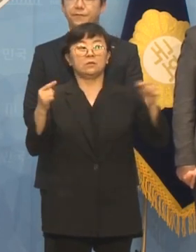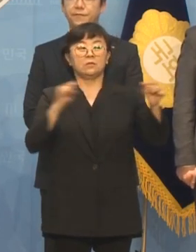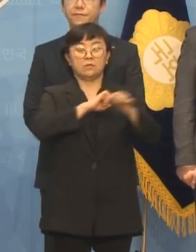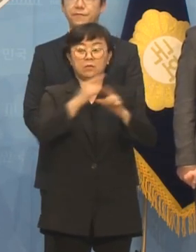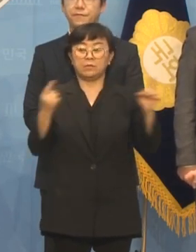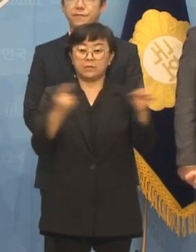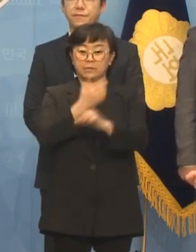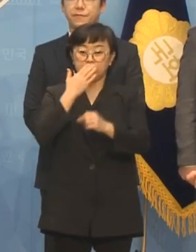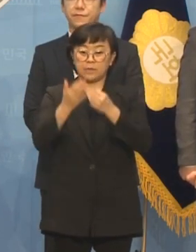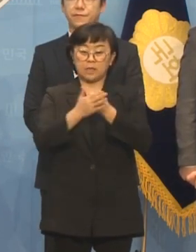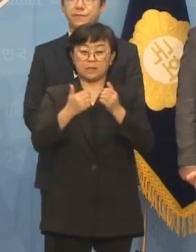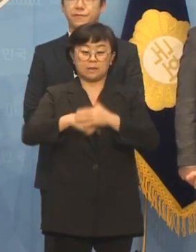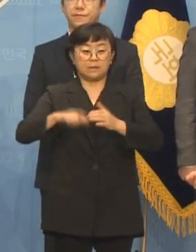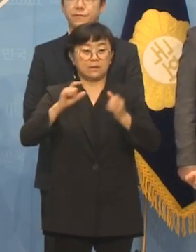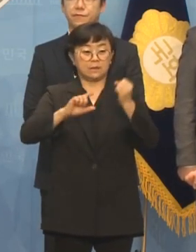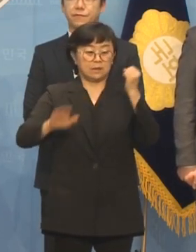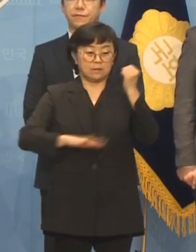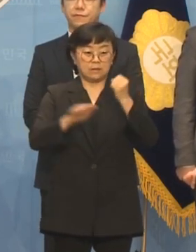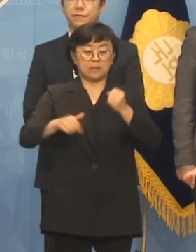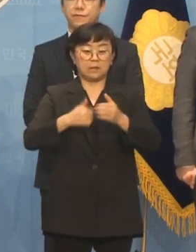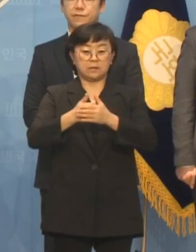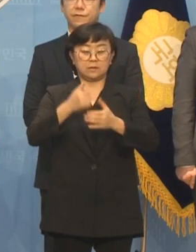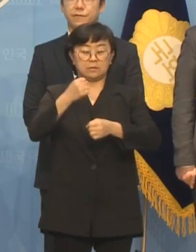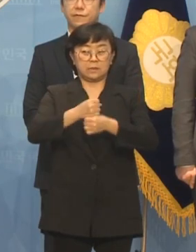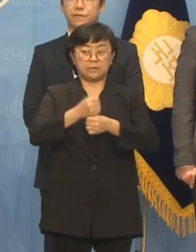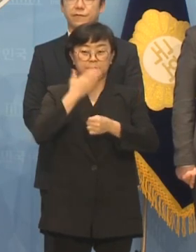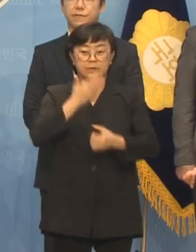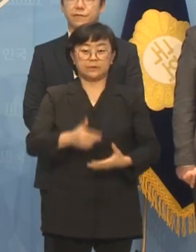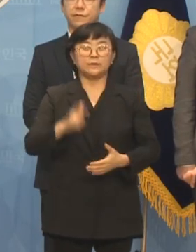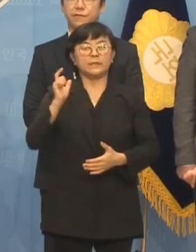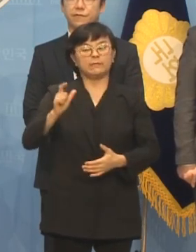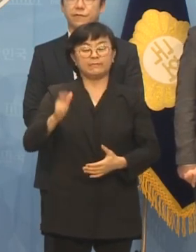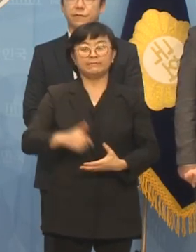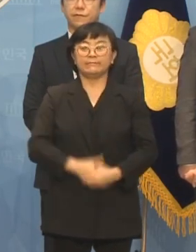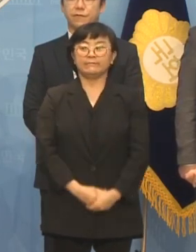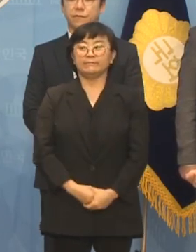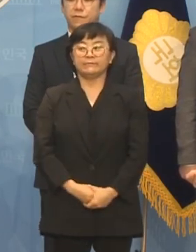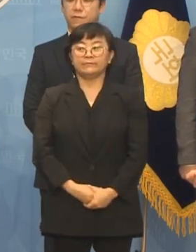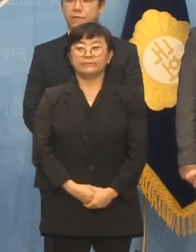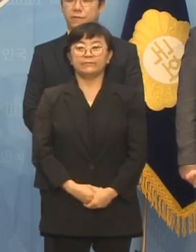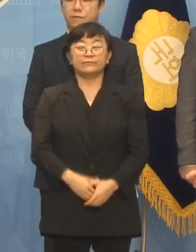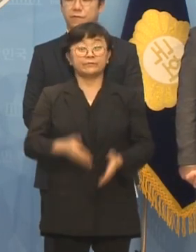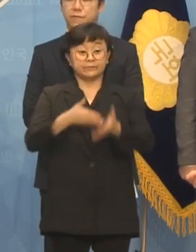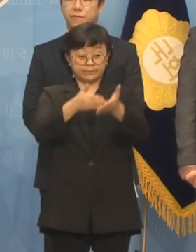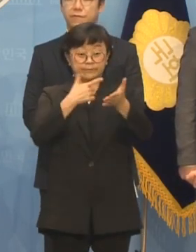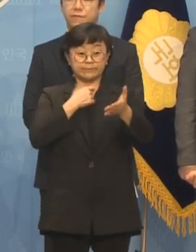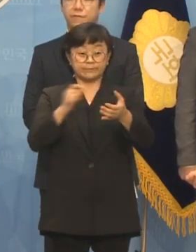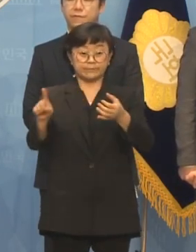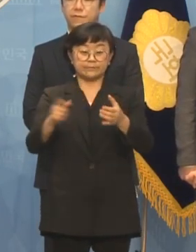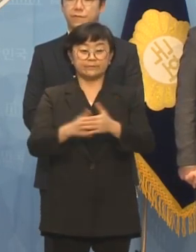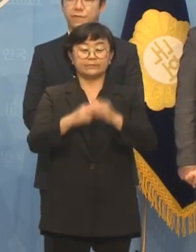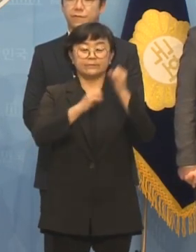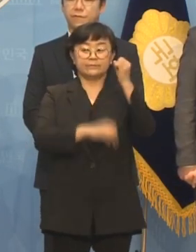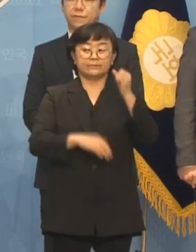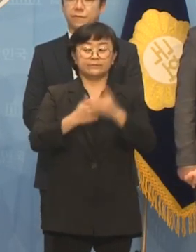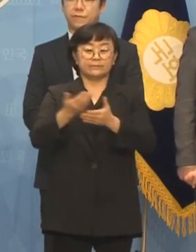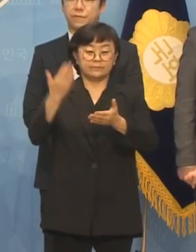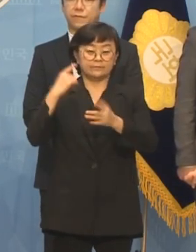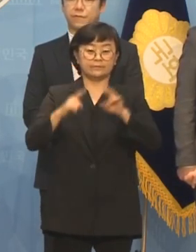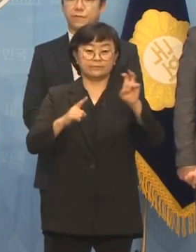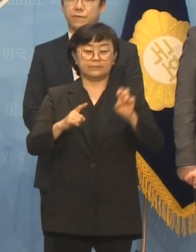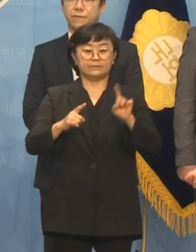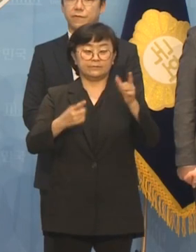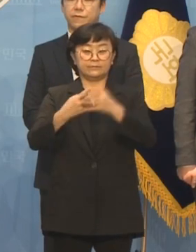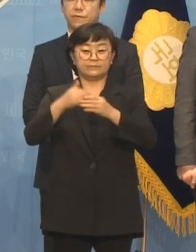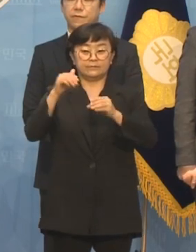수 있는 단단한 기지를 만드는 일입니다. 이 제안은 기본적으로 지난 21대